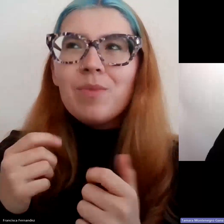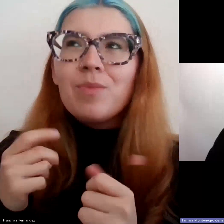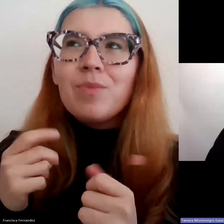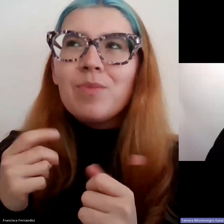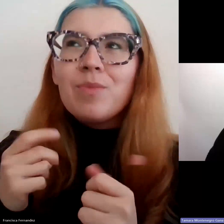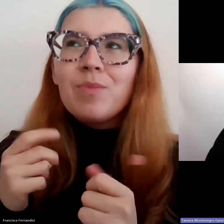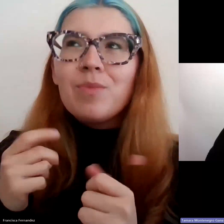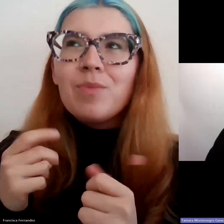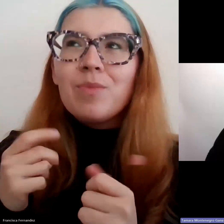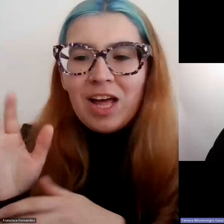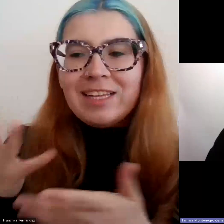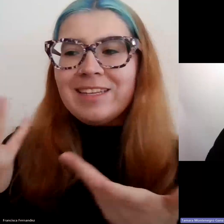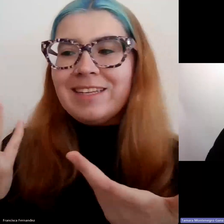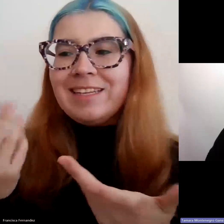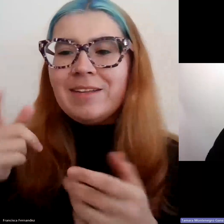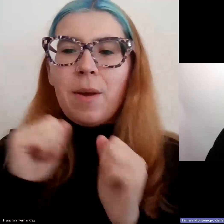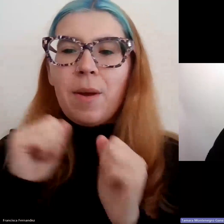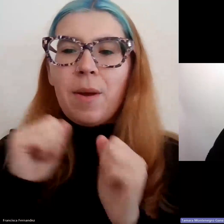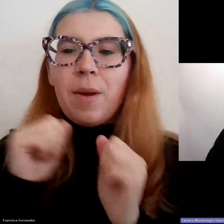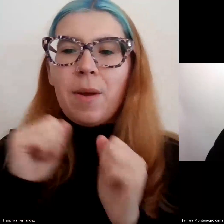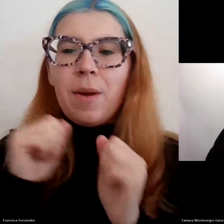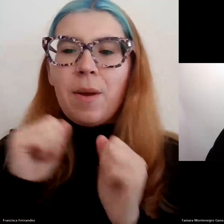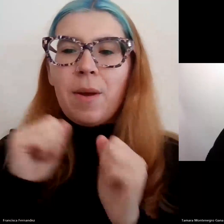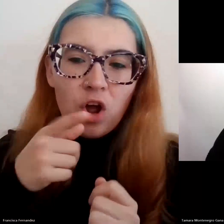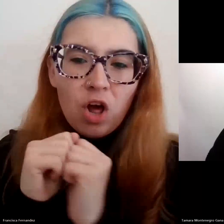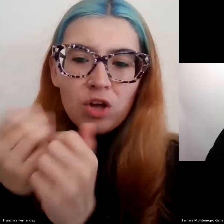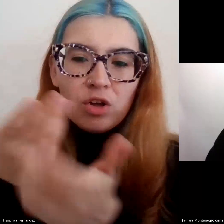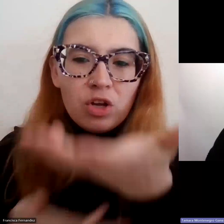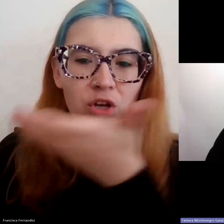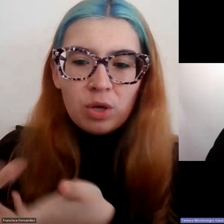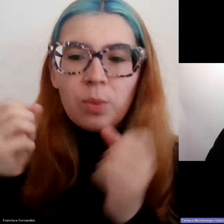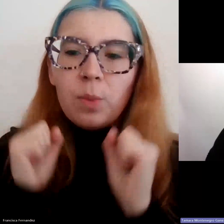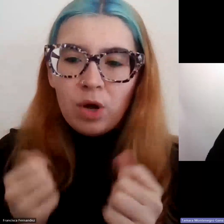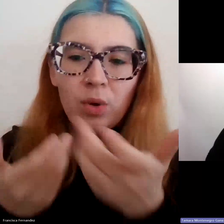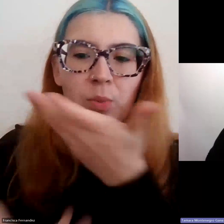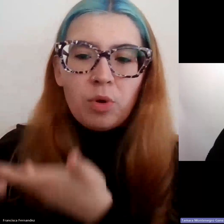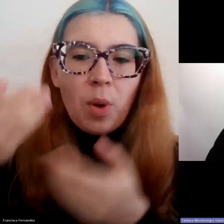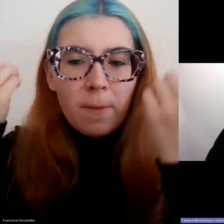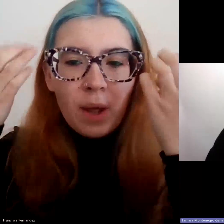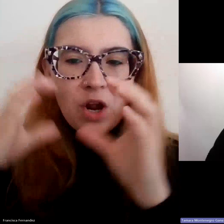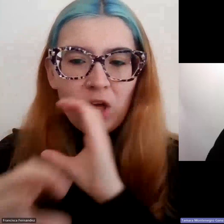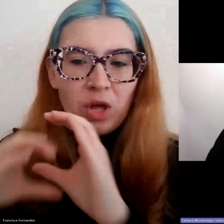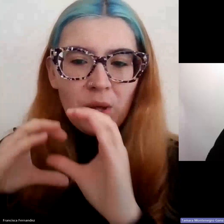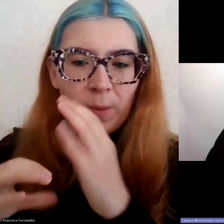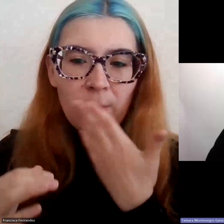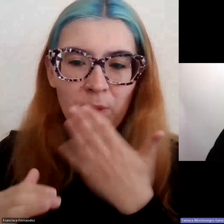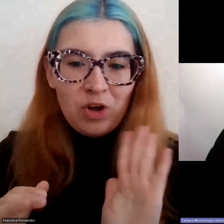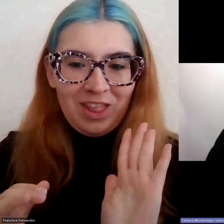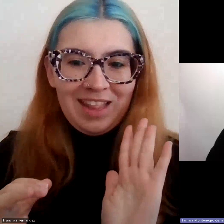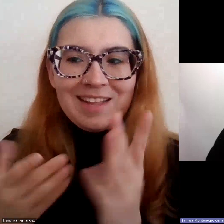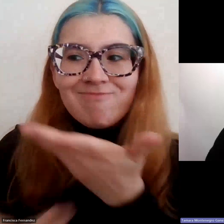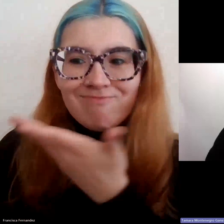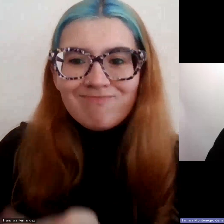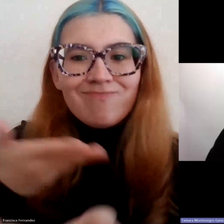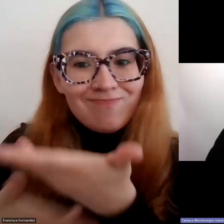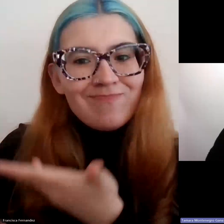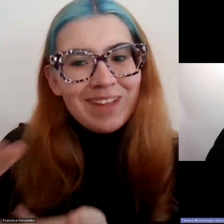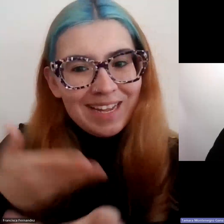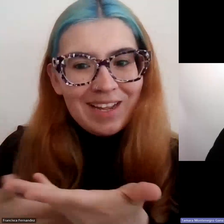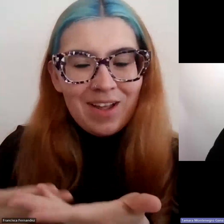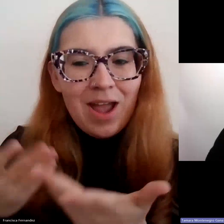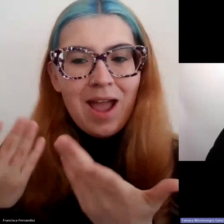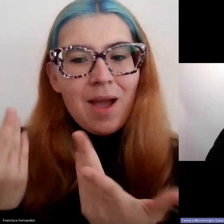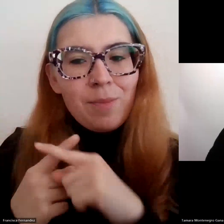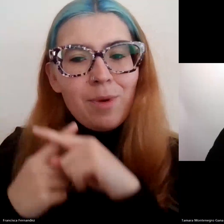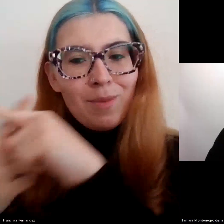Entonces yo traté de darle ánimo para que él pudiera compartir con sus compañeros, que pudiera aprender a